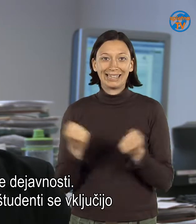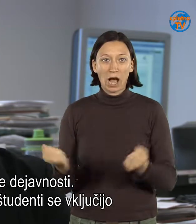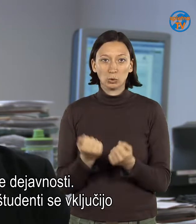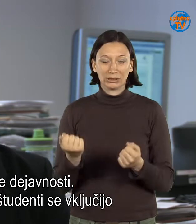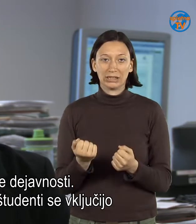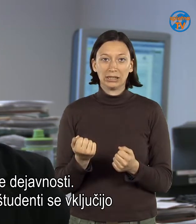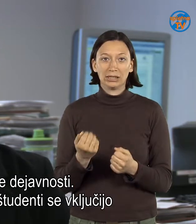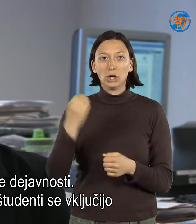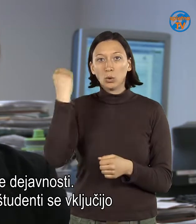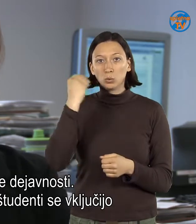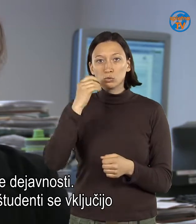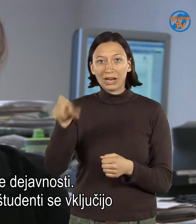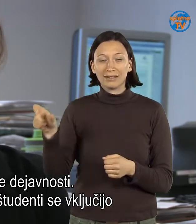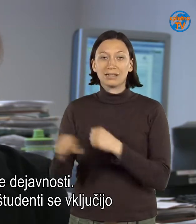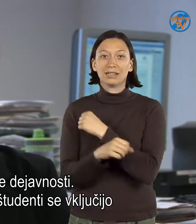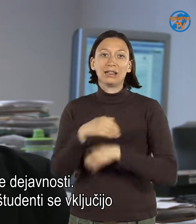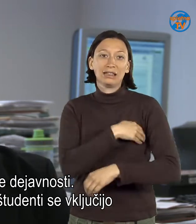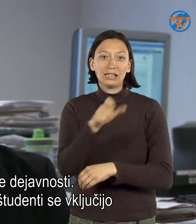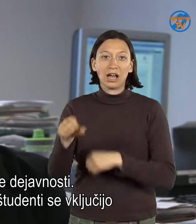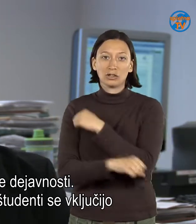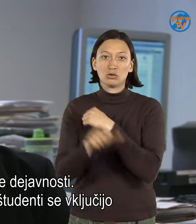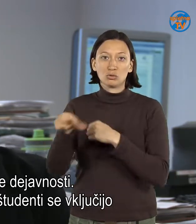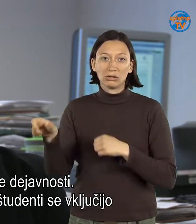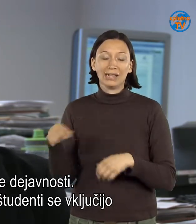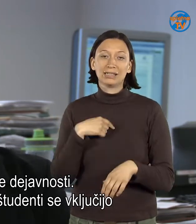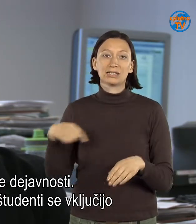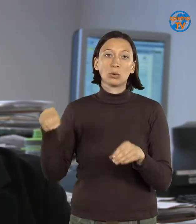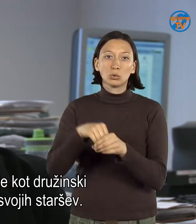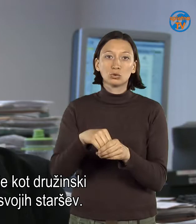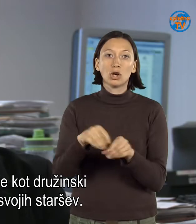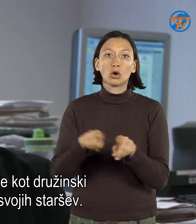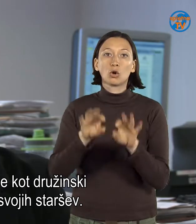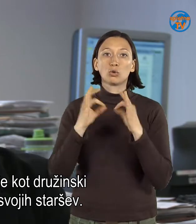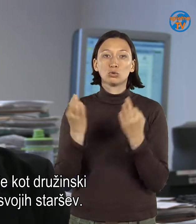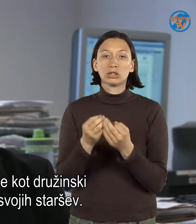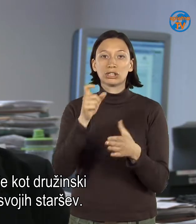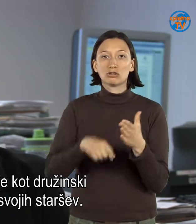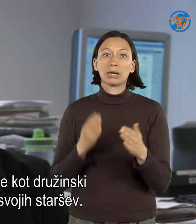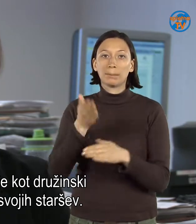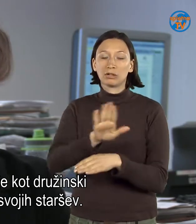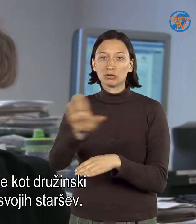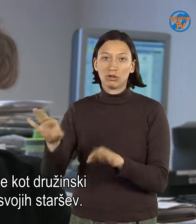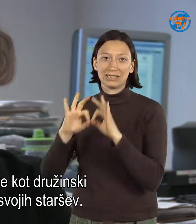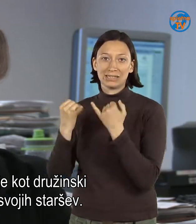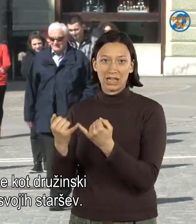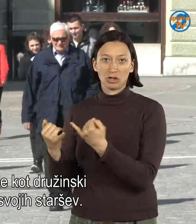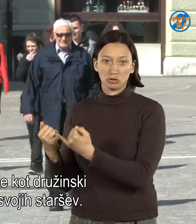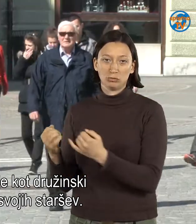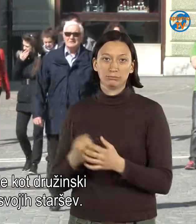dejavnosti. Učenci, dijaki, študenti se vključijo kot družinski člani preko svojih